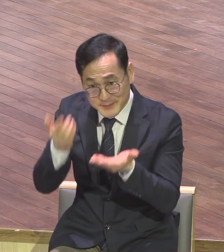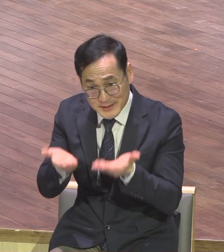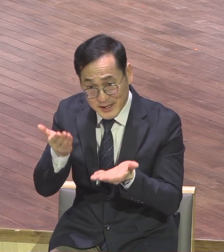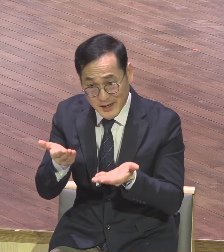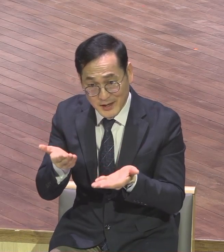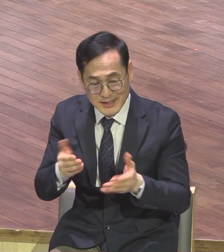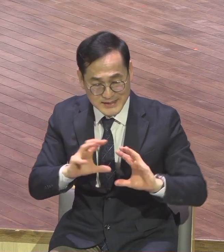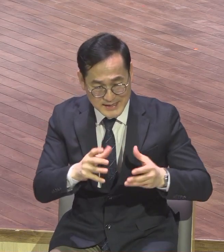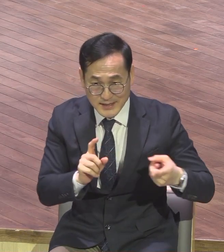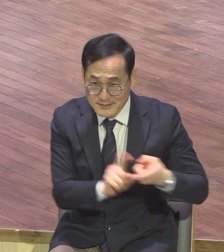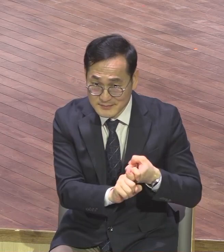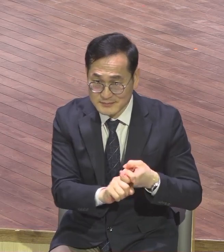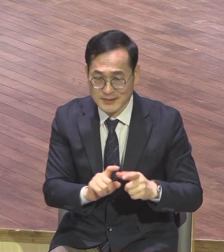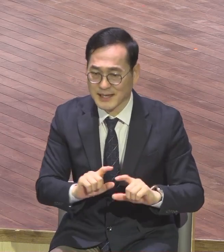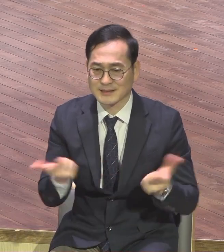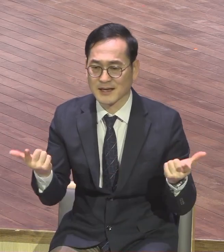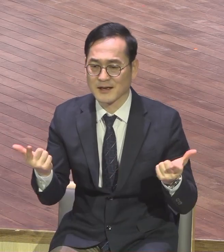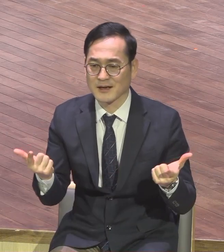것이 아니에요.